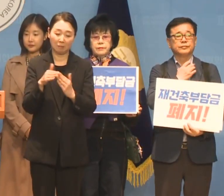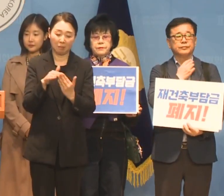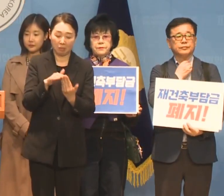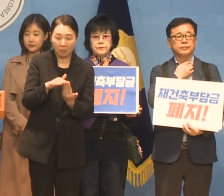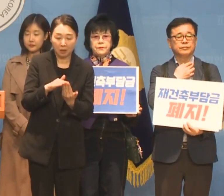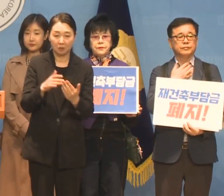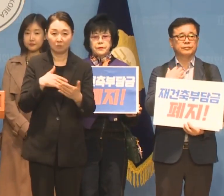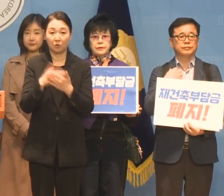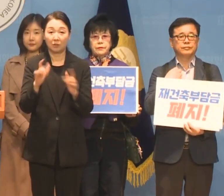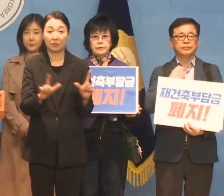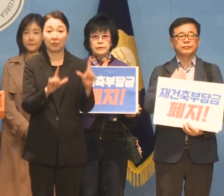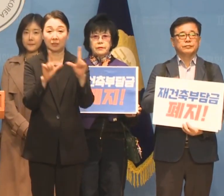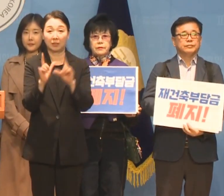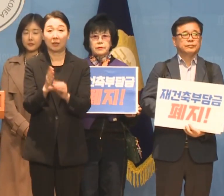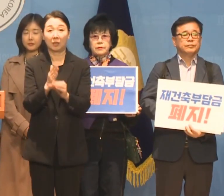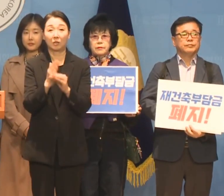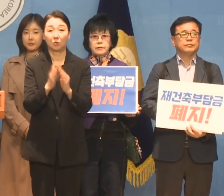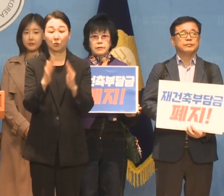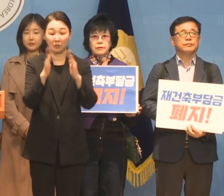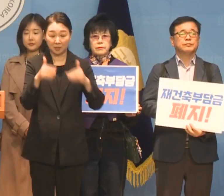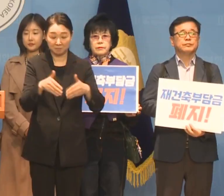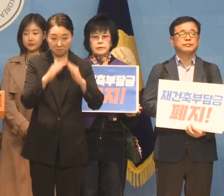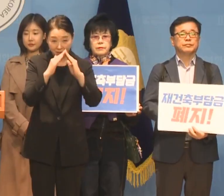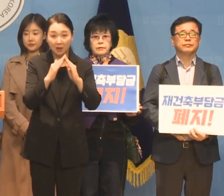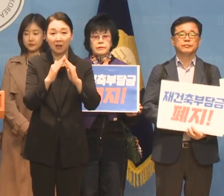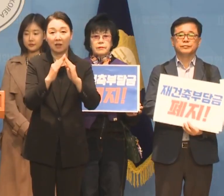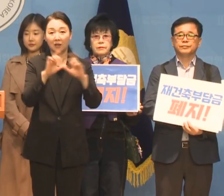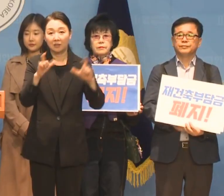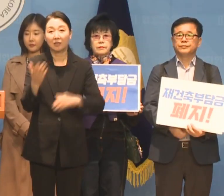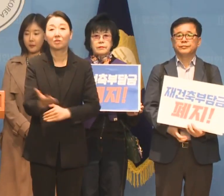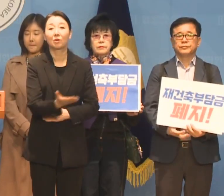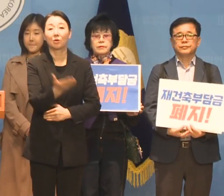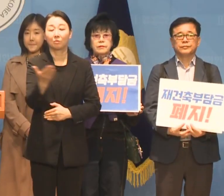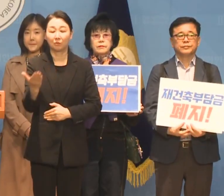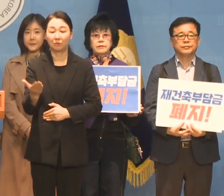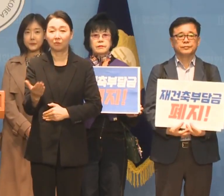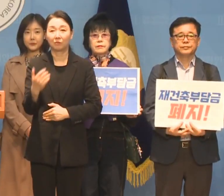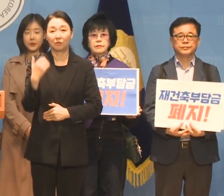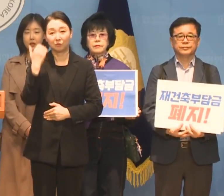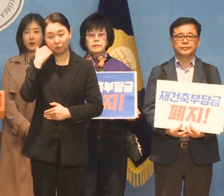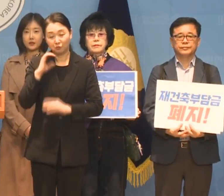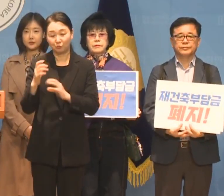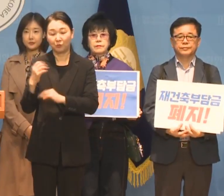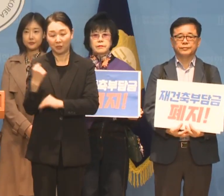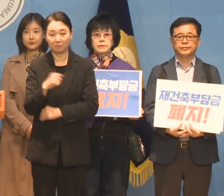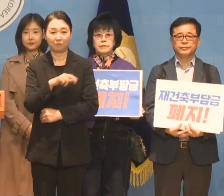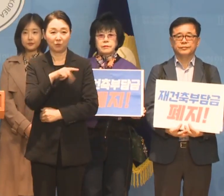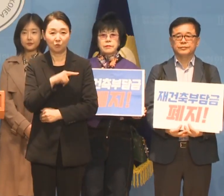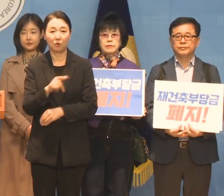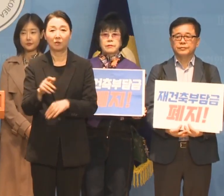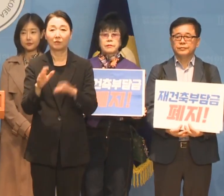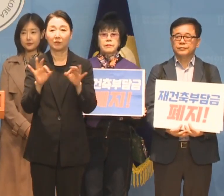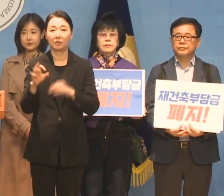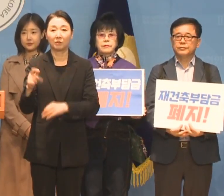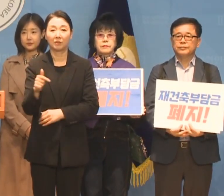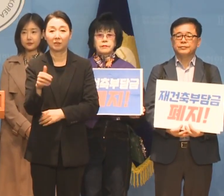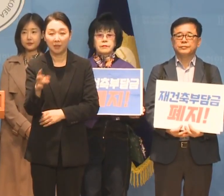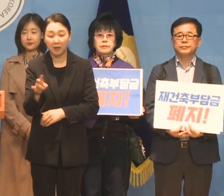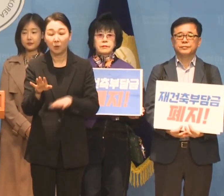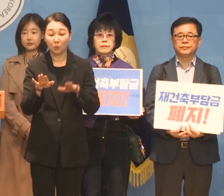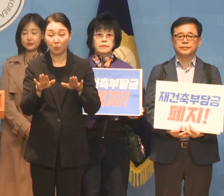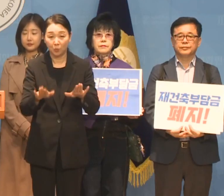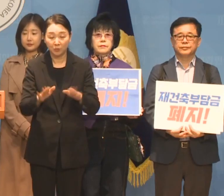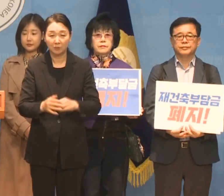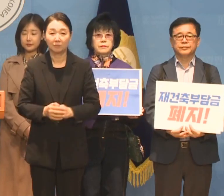살아오신 재건축단지 주민 여러분, 저는 국민의힘 국회의원 김은혜입니다. 이 자리에는